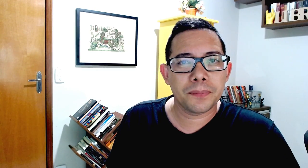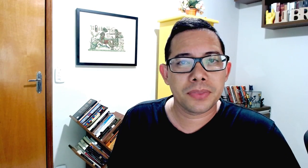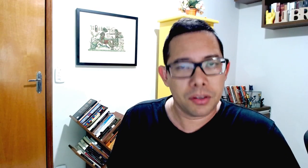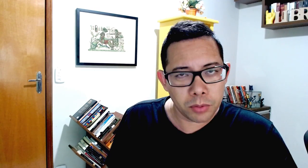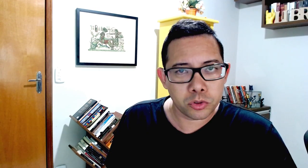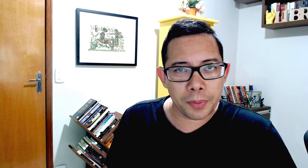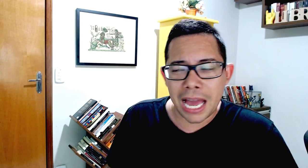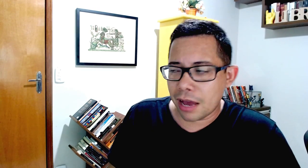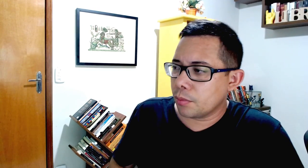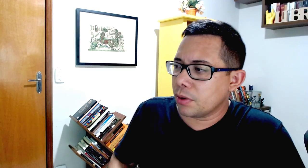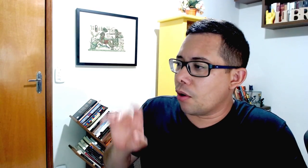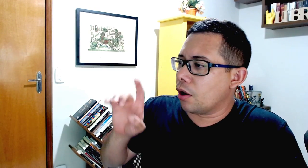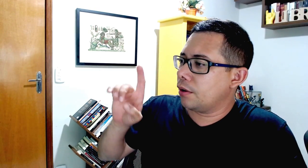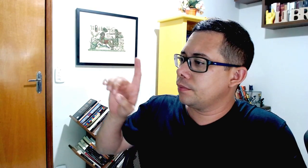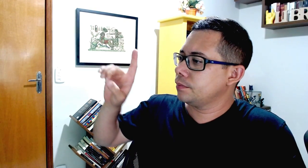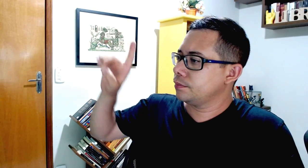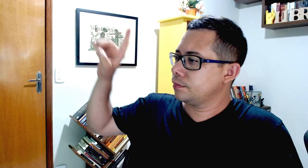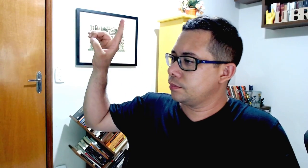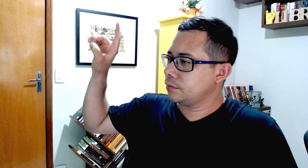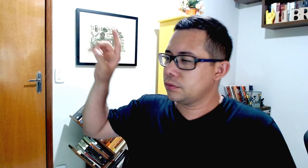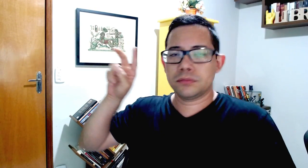vamos copiar vamos lá ó